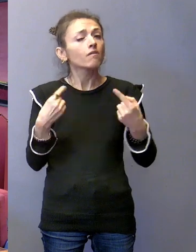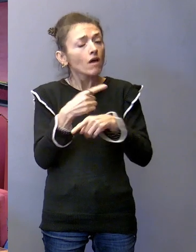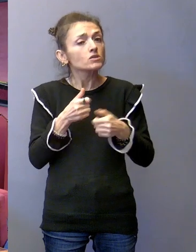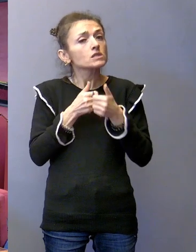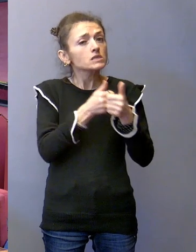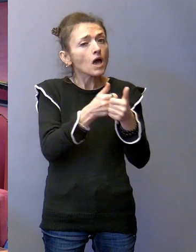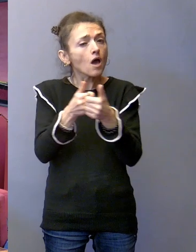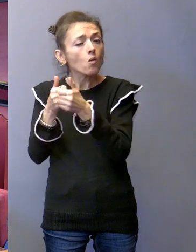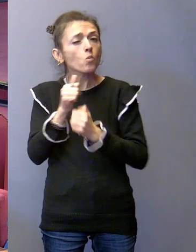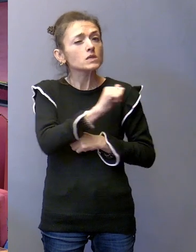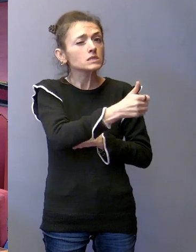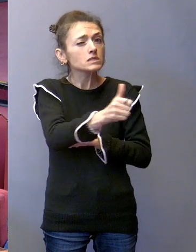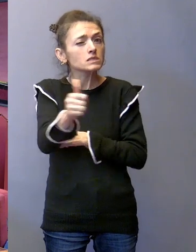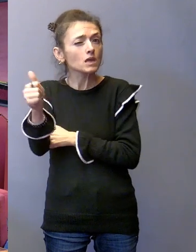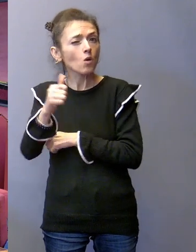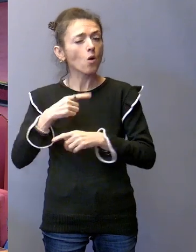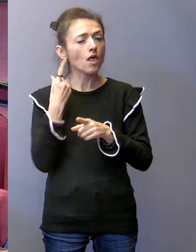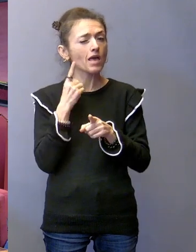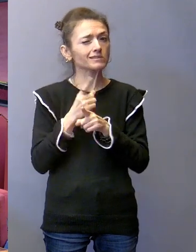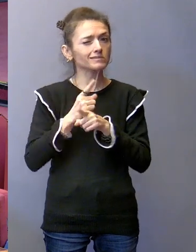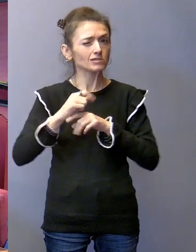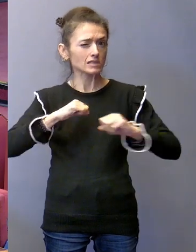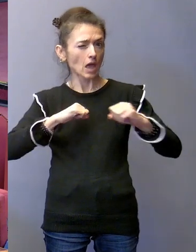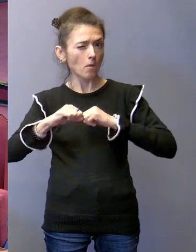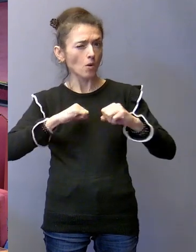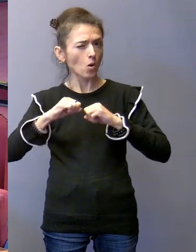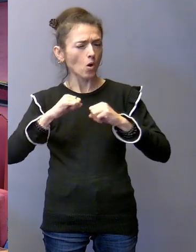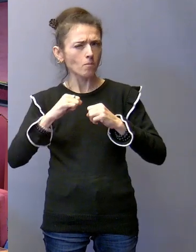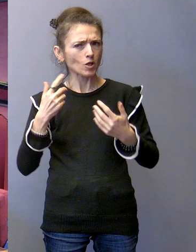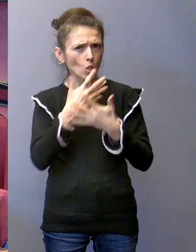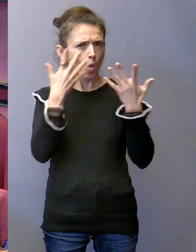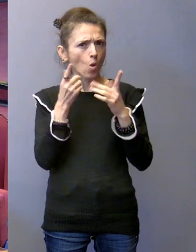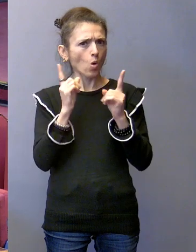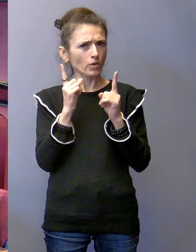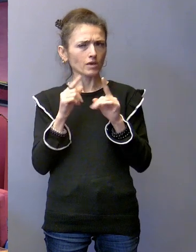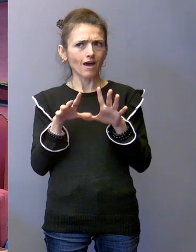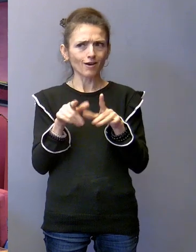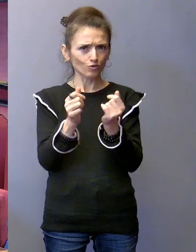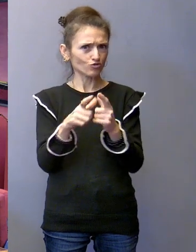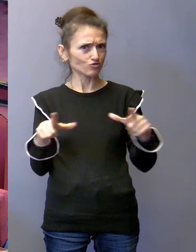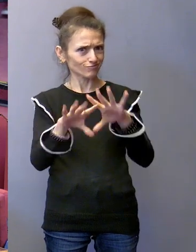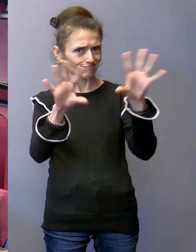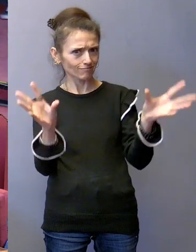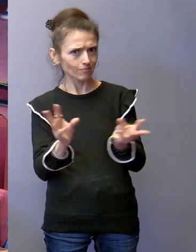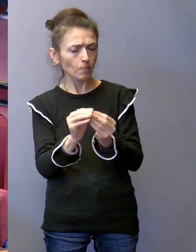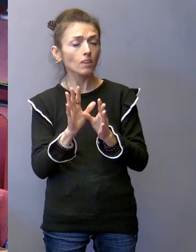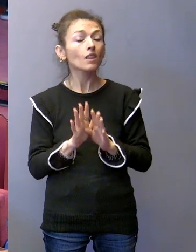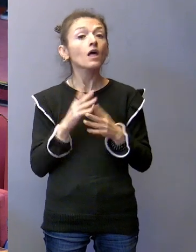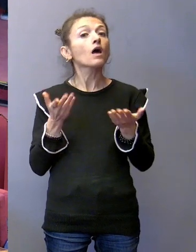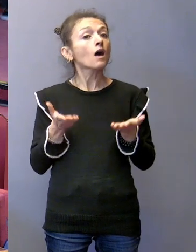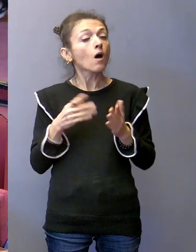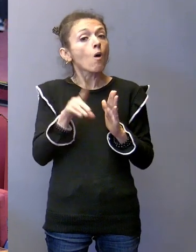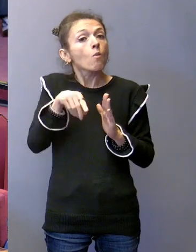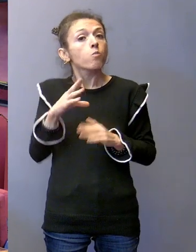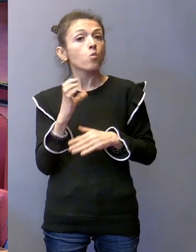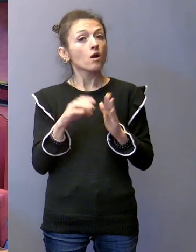imprenditoriali non ben identificabile all'interno di un processo complessivo un po' così della città e rilevato che rispetto al punto